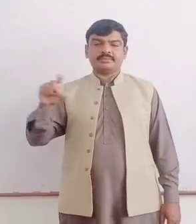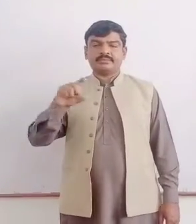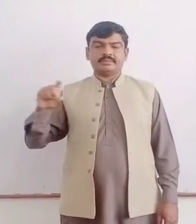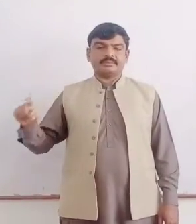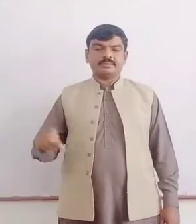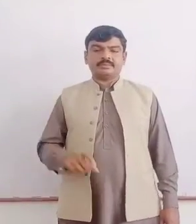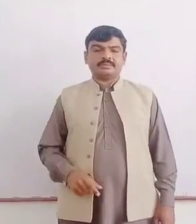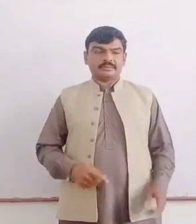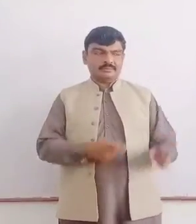شکار کرنا،